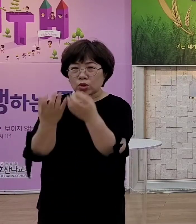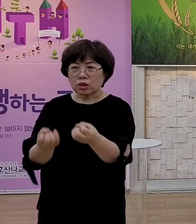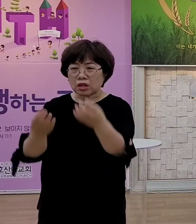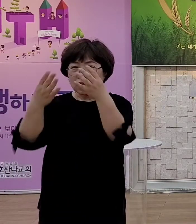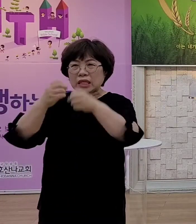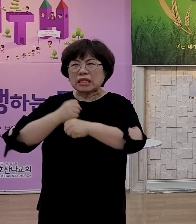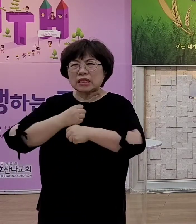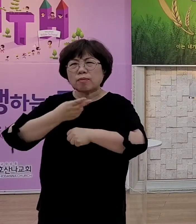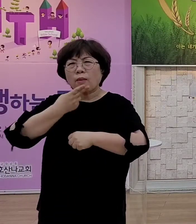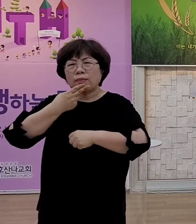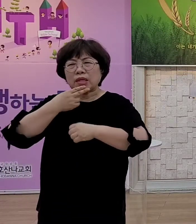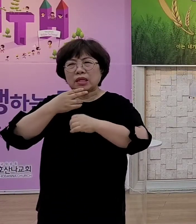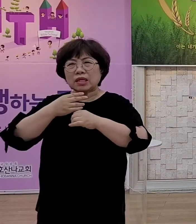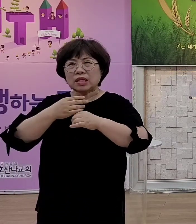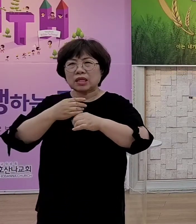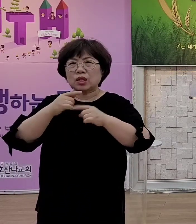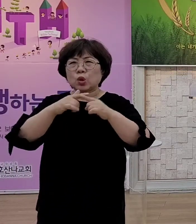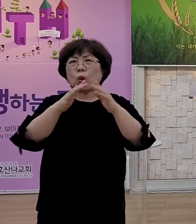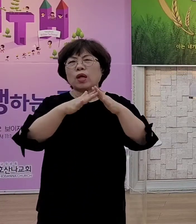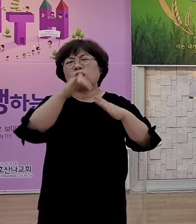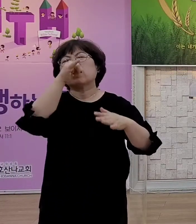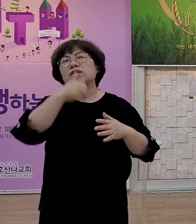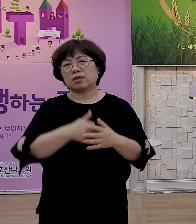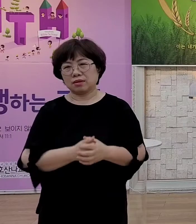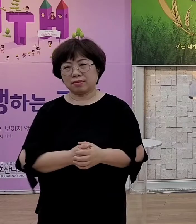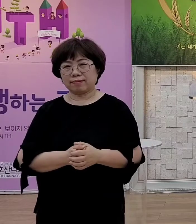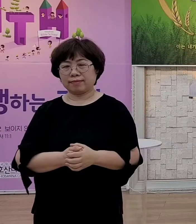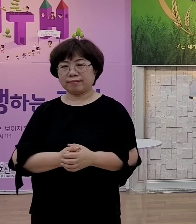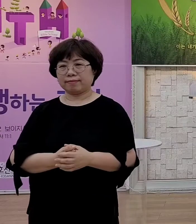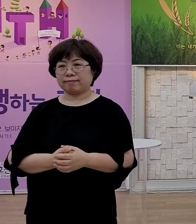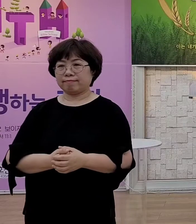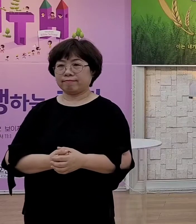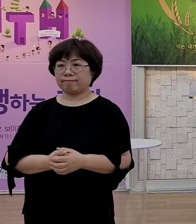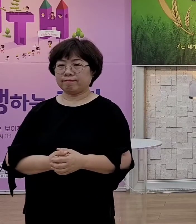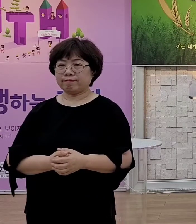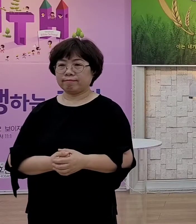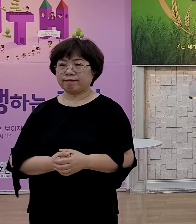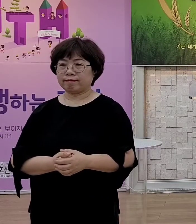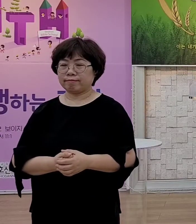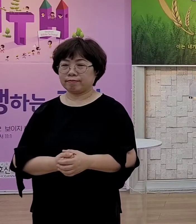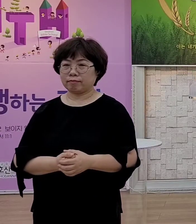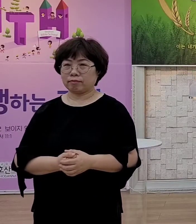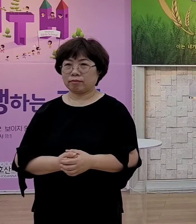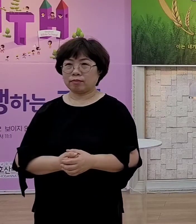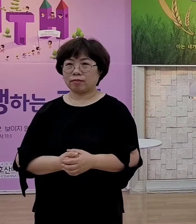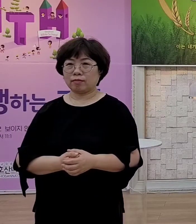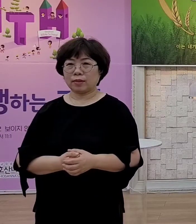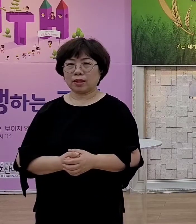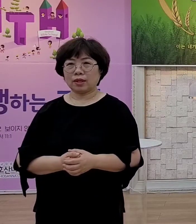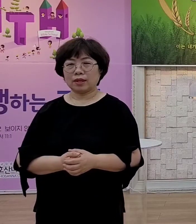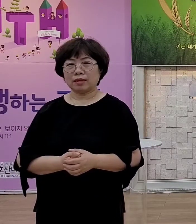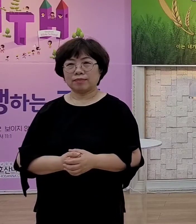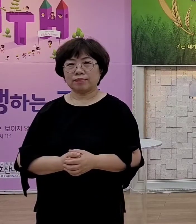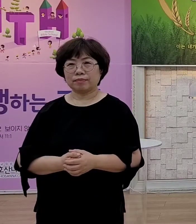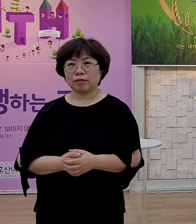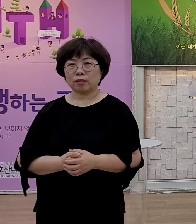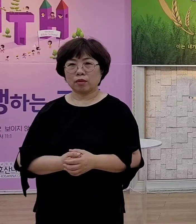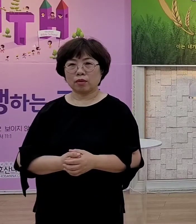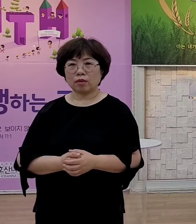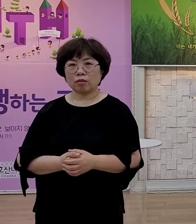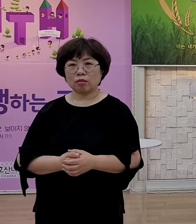사람들도 개혁주의 하는 분들 중에 있습니다. 저도 개혁주의인데 왜 다를까요?